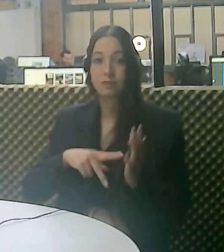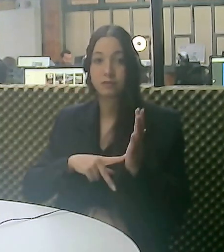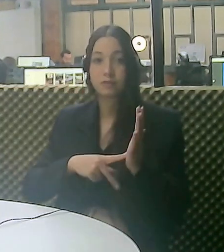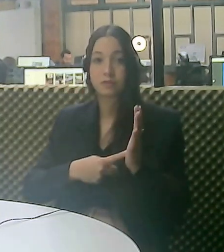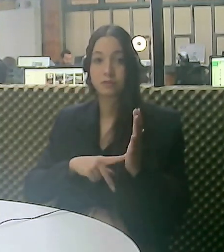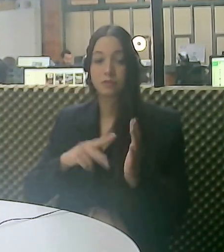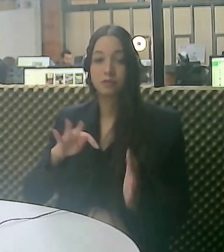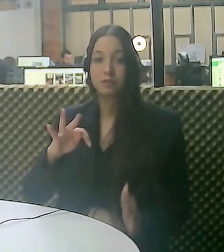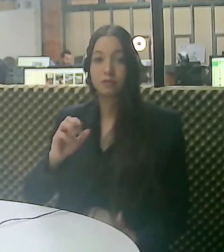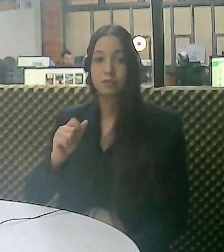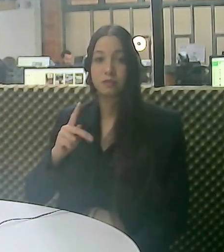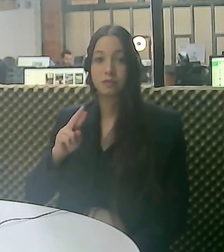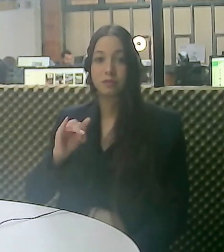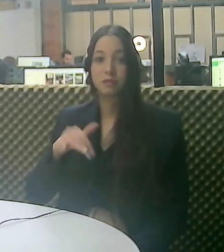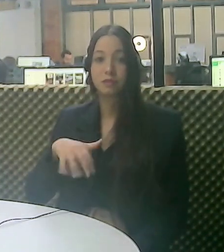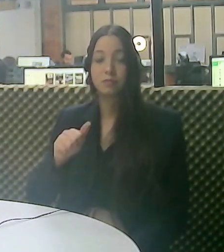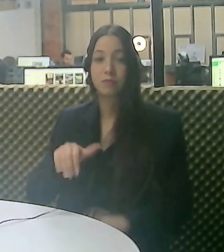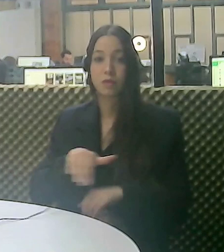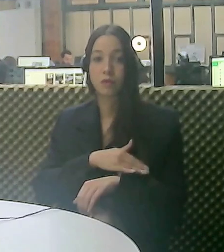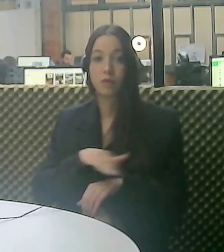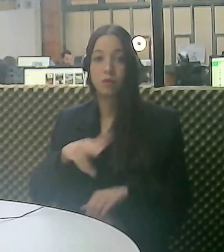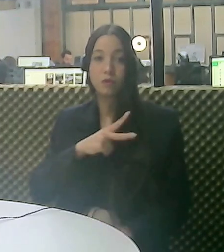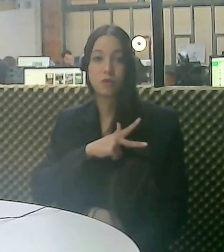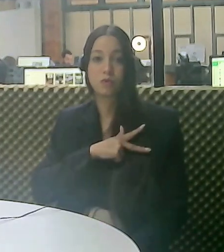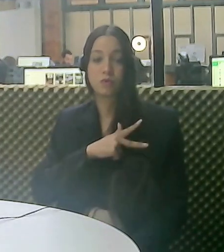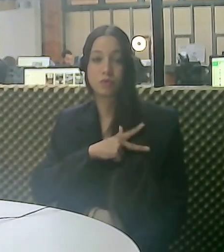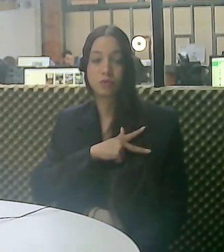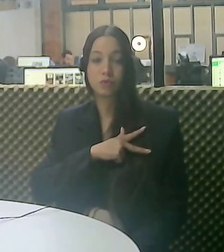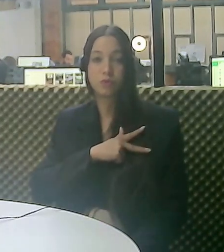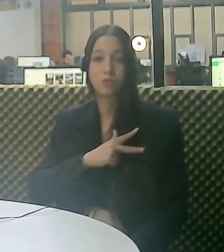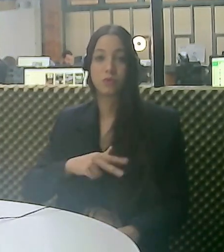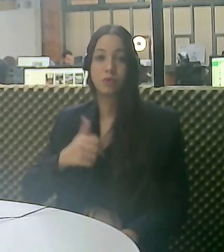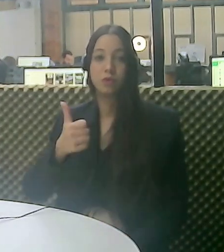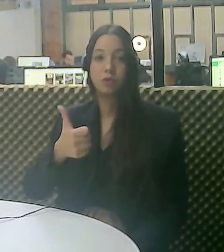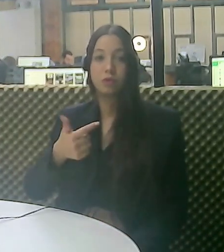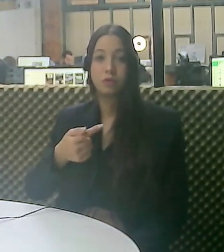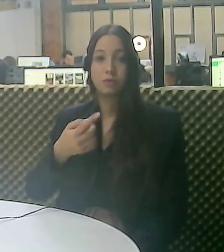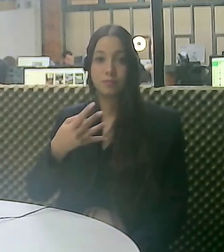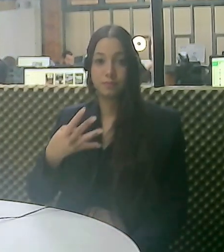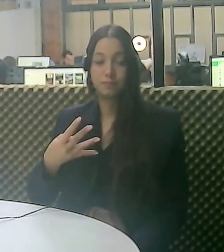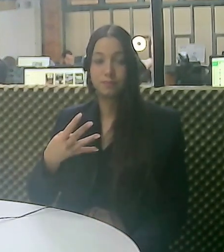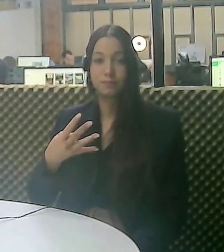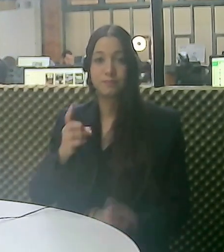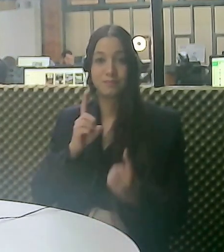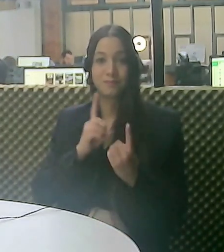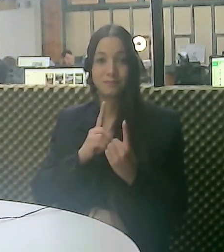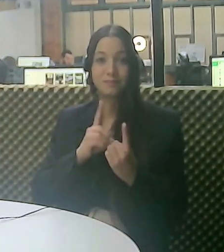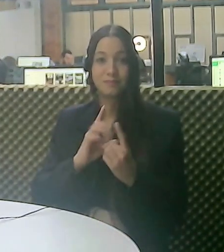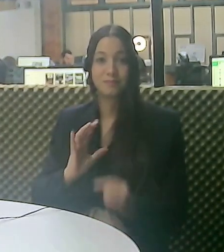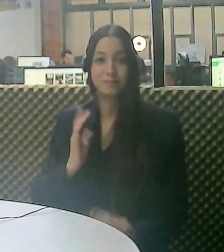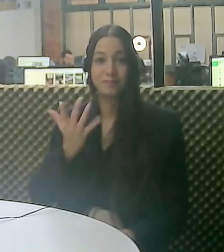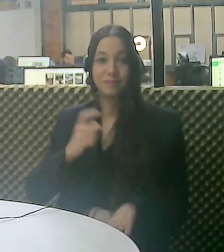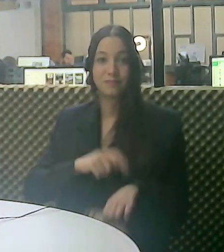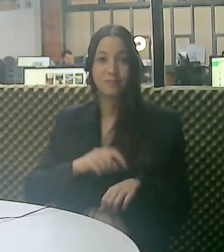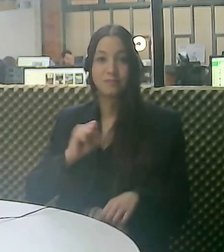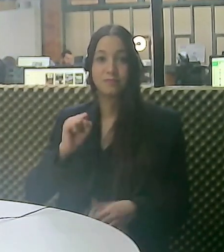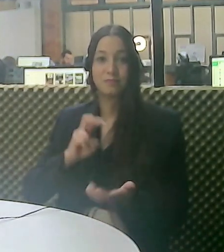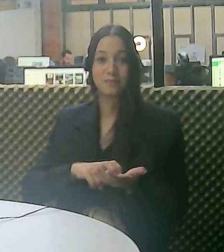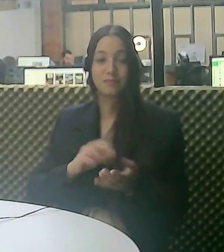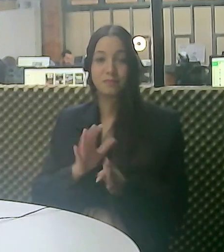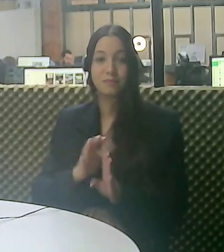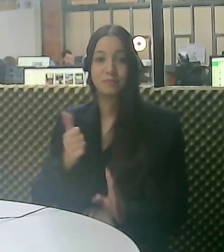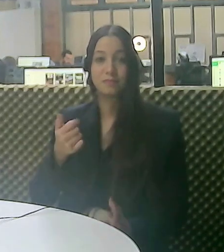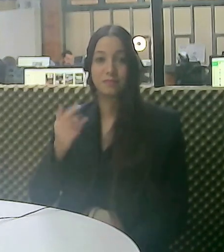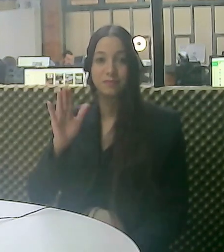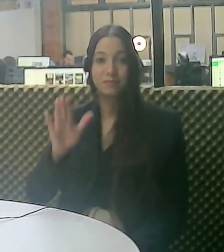de Tapuirama, localizado na Rua Governador Valadares, 174. O atendimento acontece das 8 da manhã até as 5 da